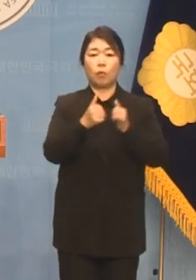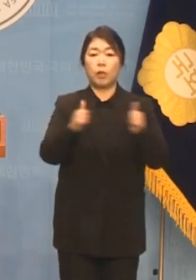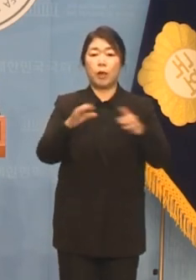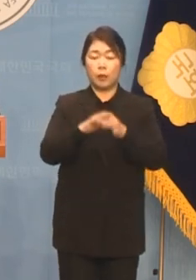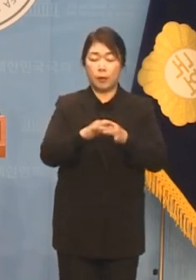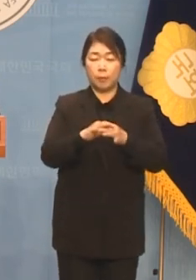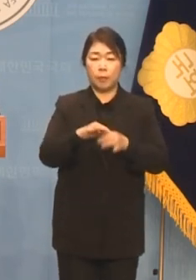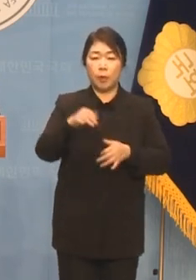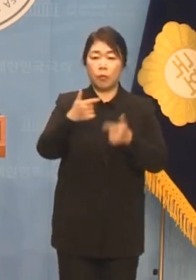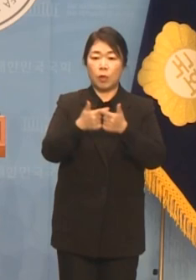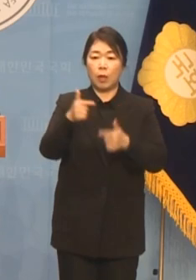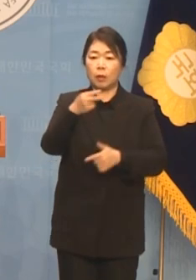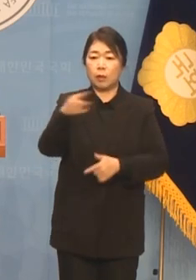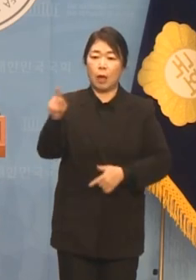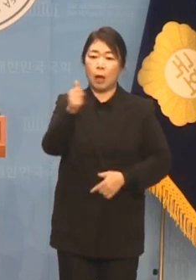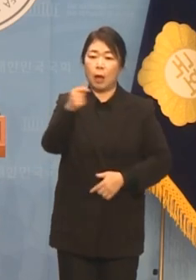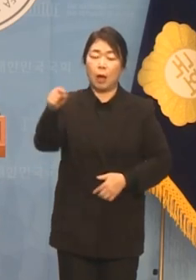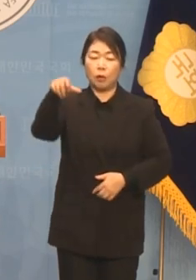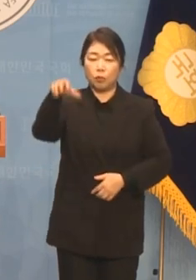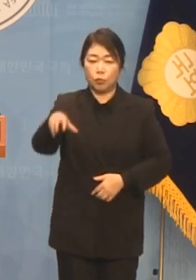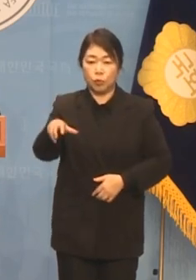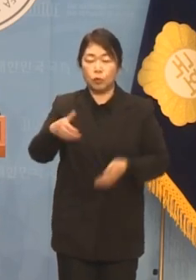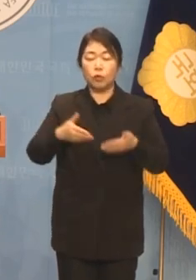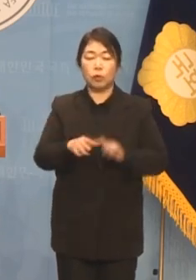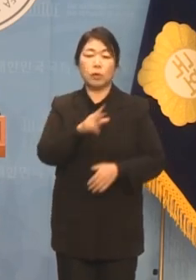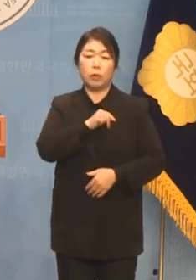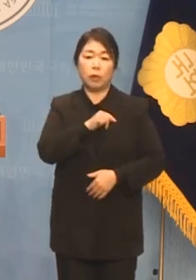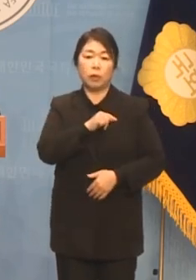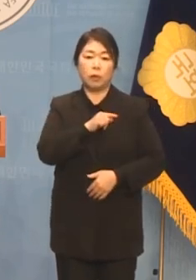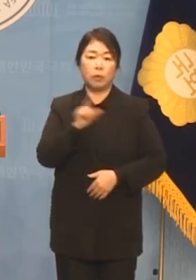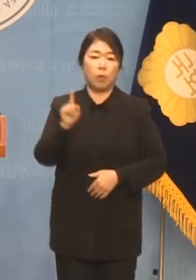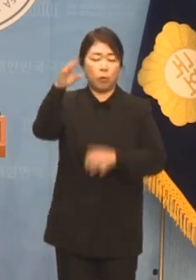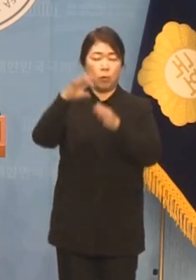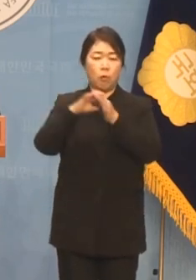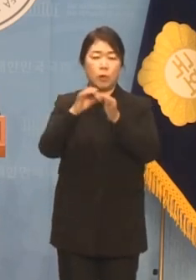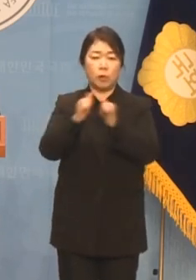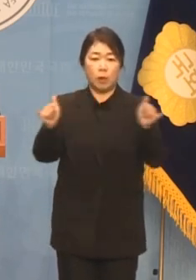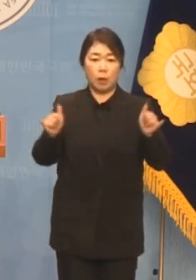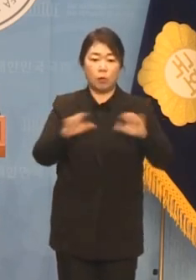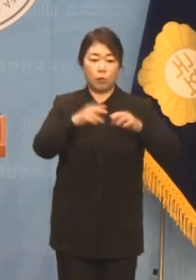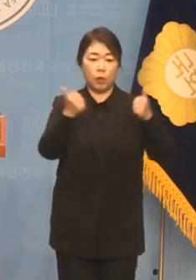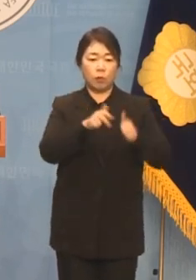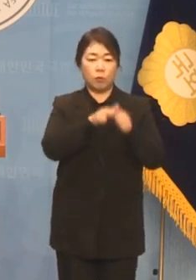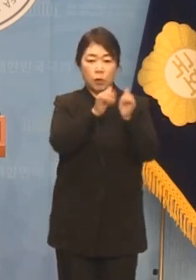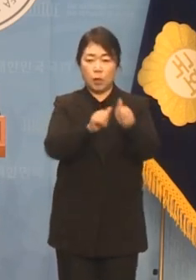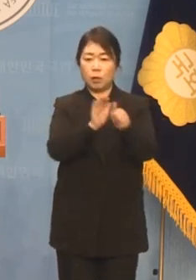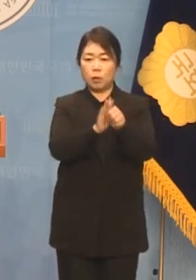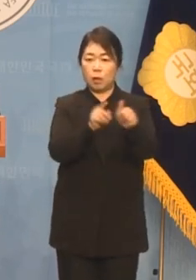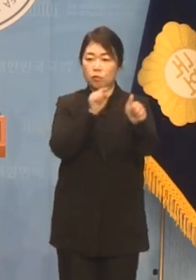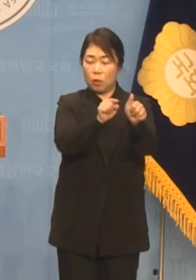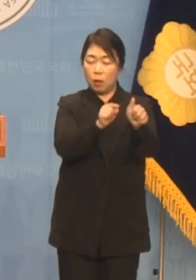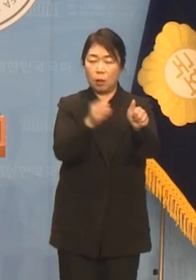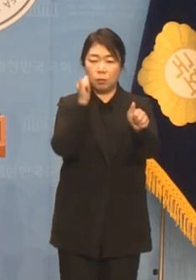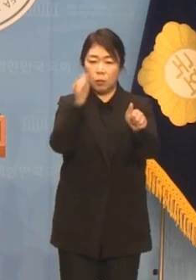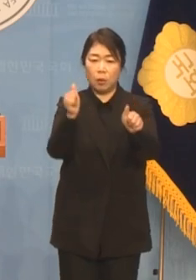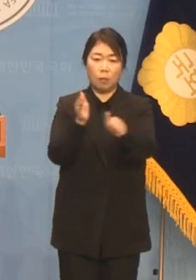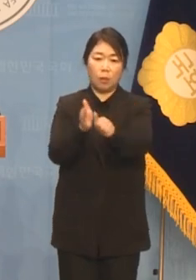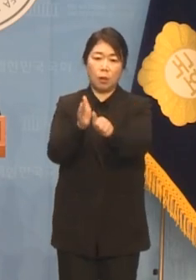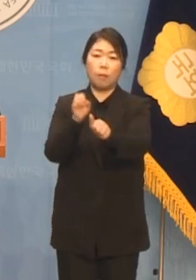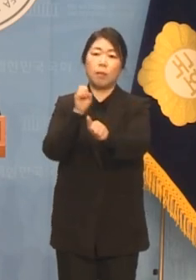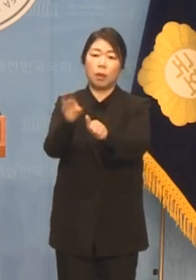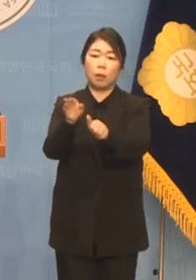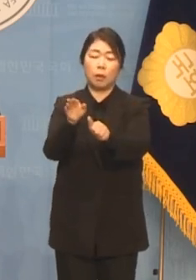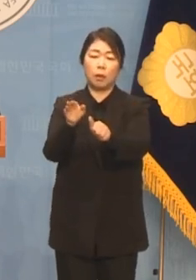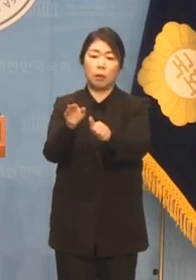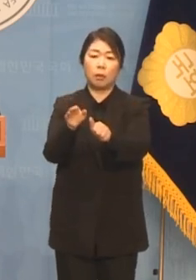지원을 받는 지역단체 고위 관계자에게 전화를 걸어 국민의인 국회의원 후보를 지지해달라고 당부에 논란이